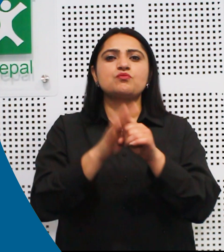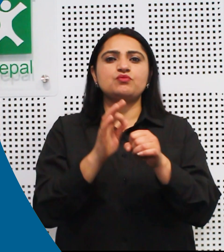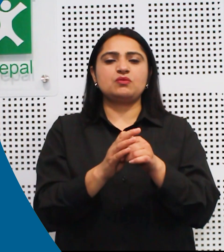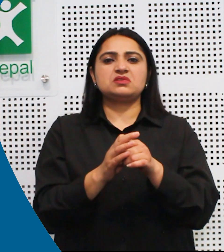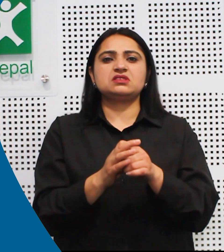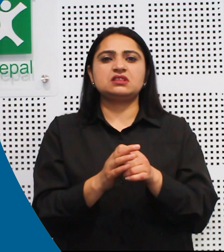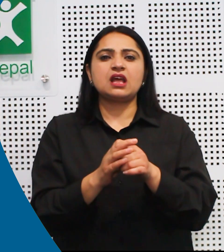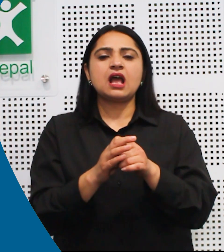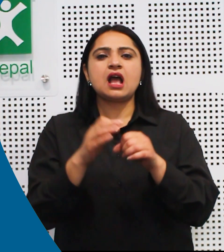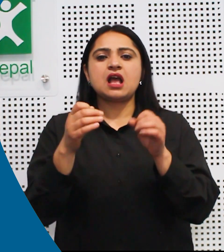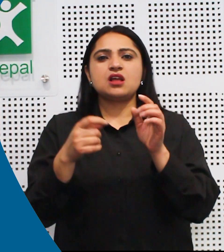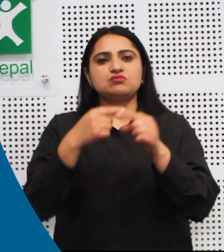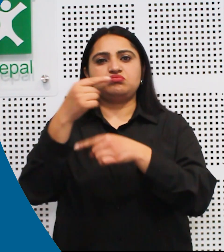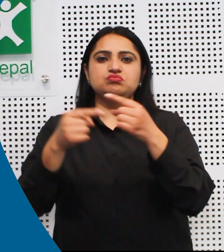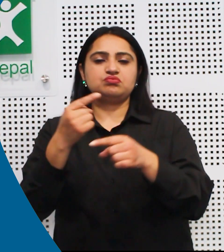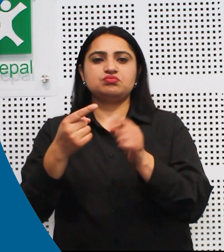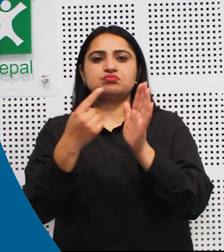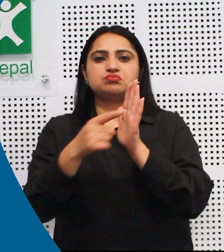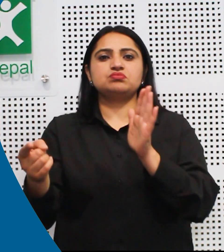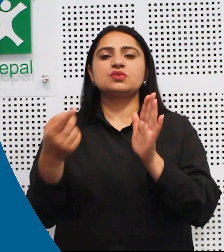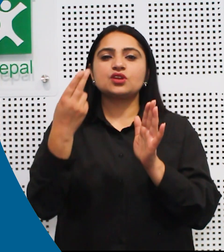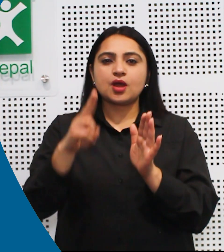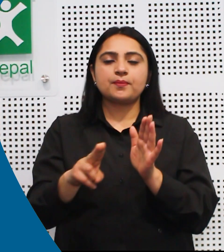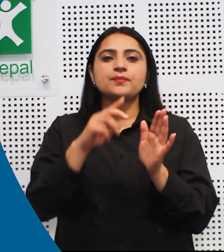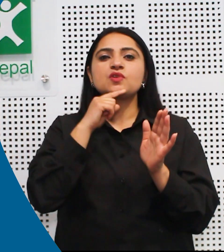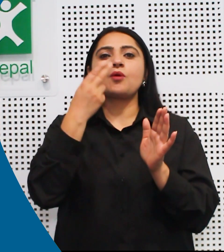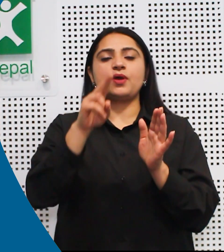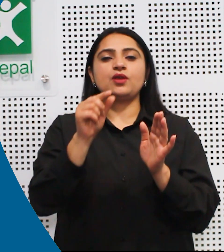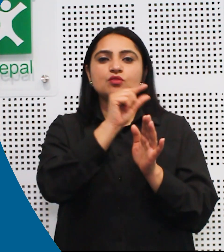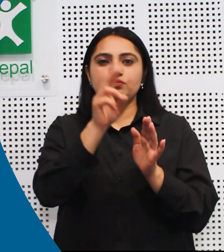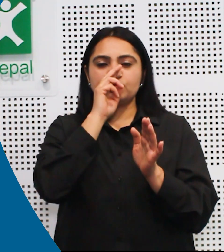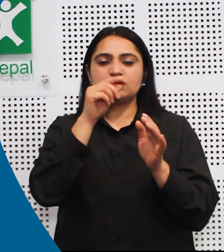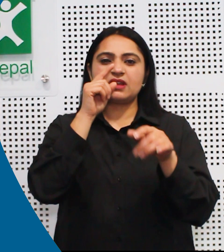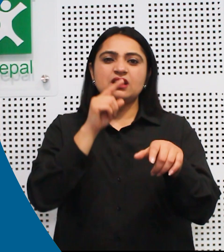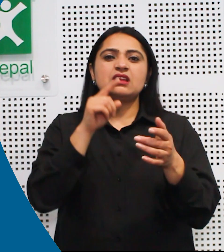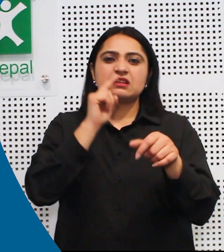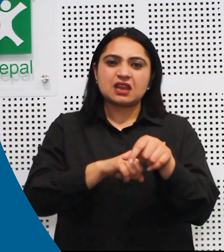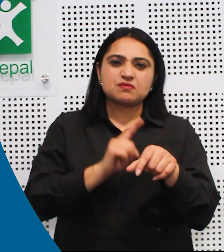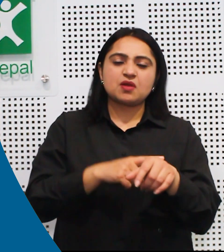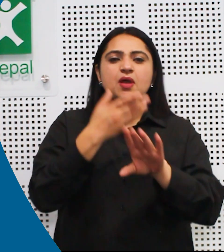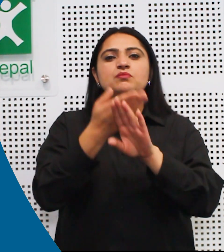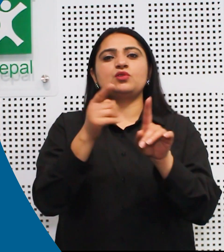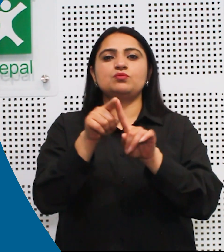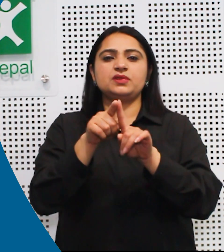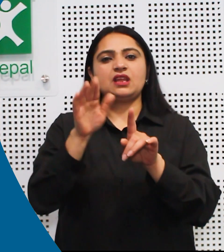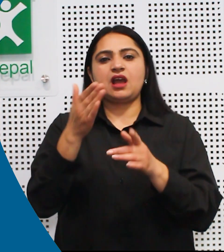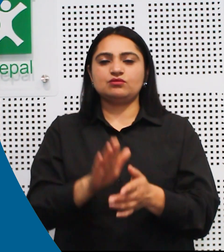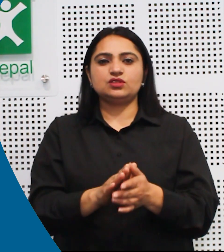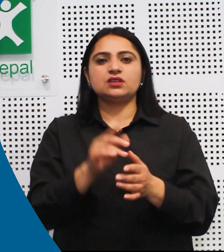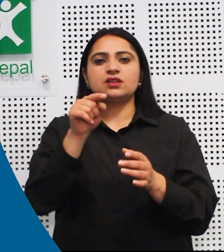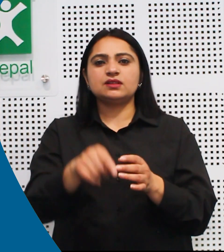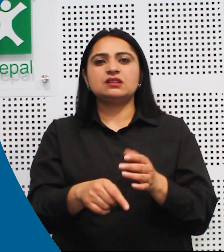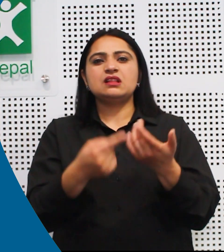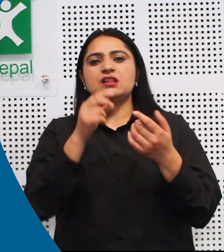नभएको बारेमा बेला बेलामा आलोचना हुने गरेको छ। विशेष गरी गाउँघरमा आवश्यक योजनाहरूलाई अघि बढाउने र दोहोरिएका वा